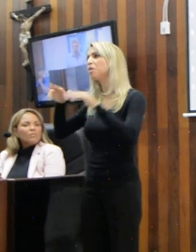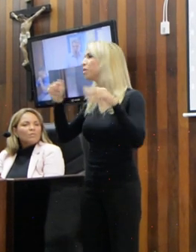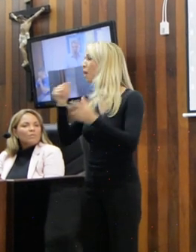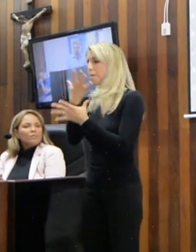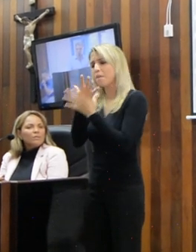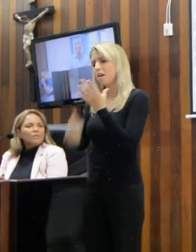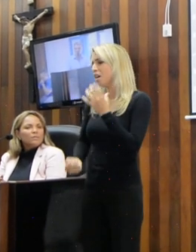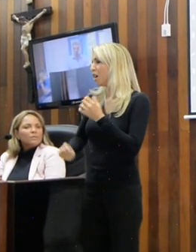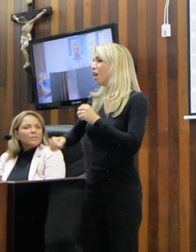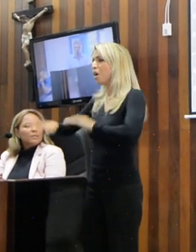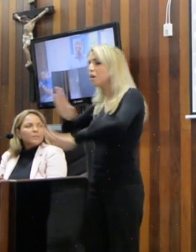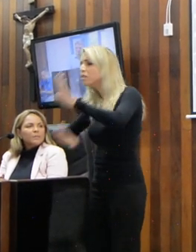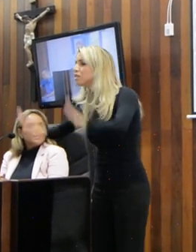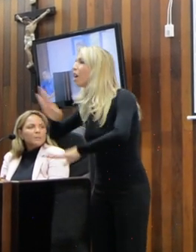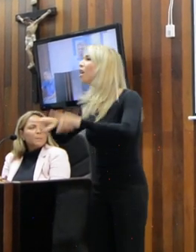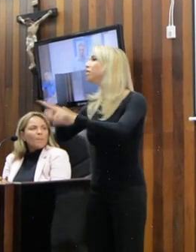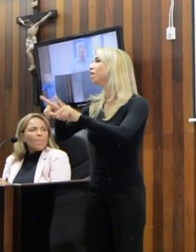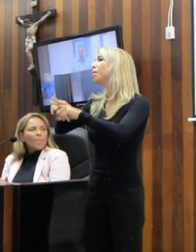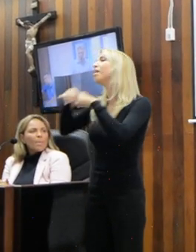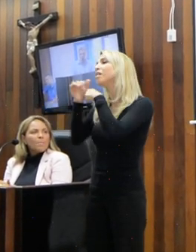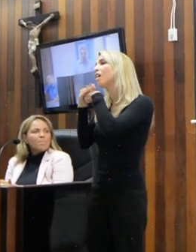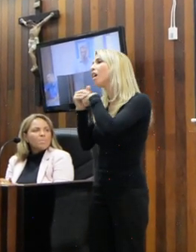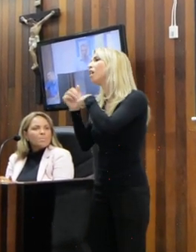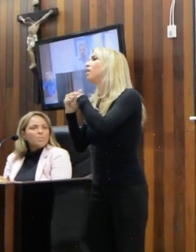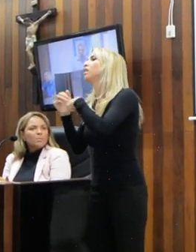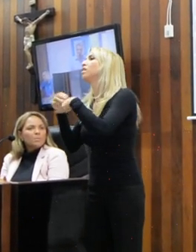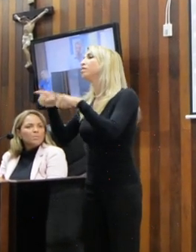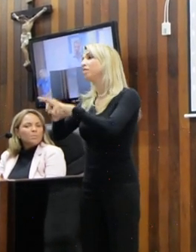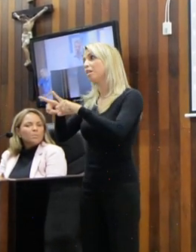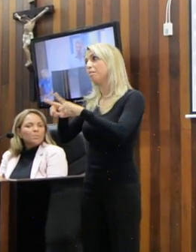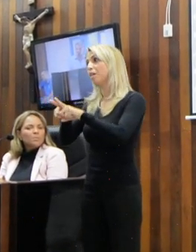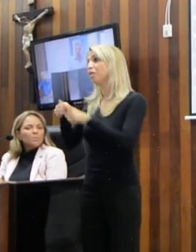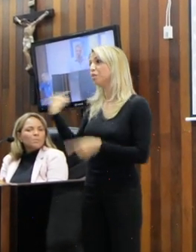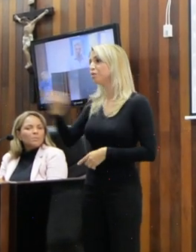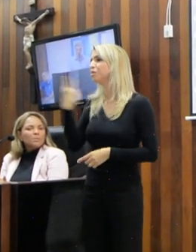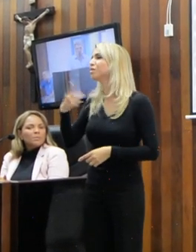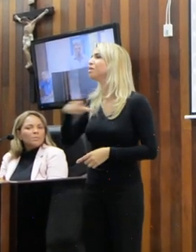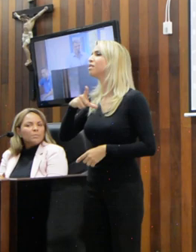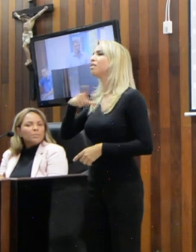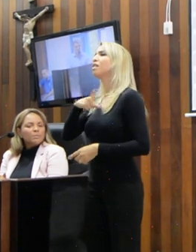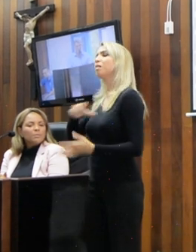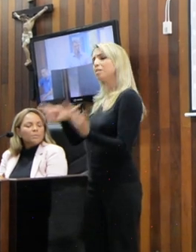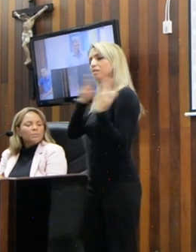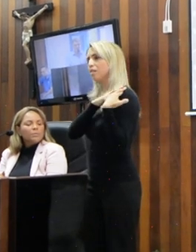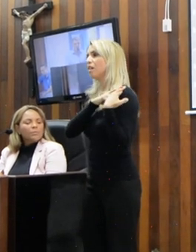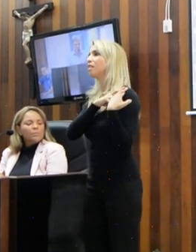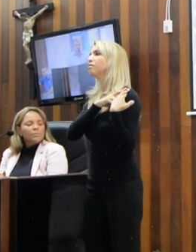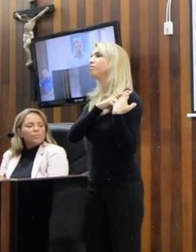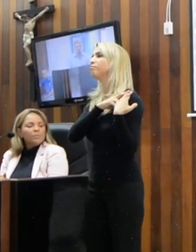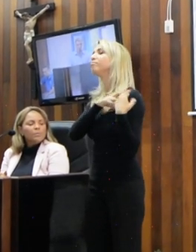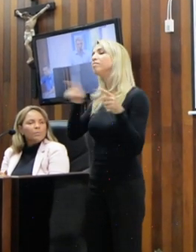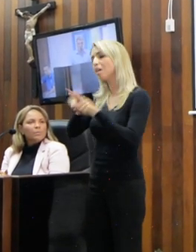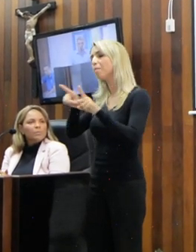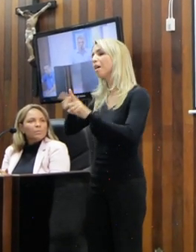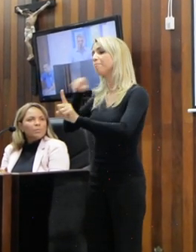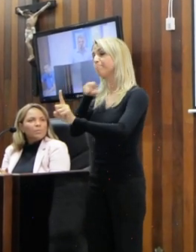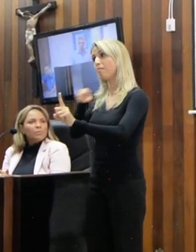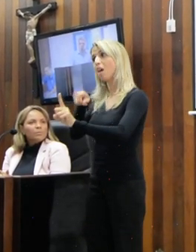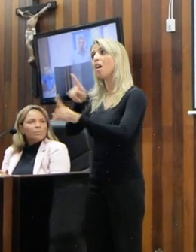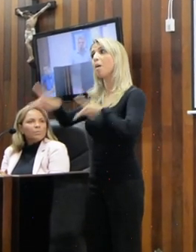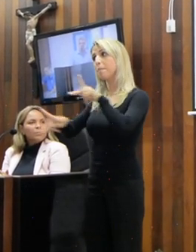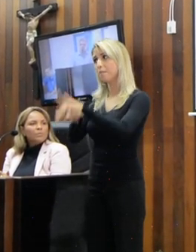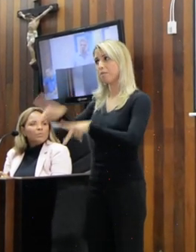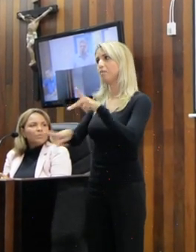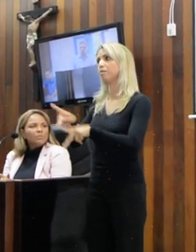o zelo, o carinho pelos seus mandatos e aquilo que eles representam para as pessoas. Porque a gente